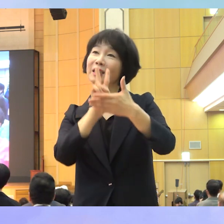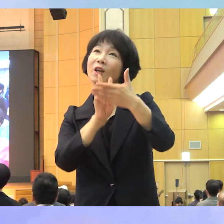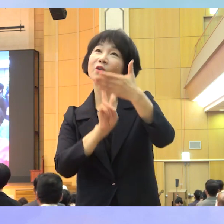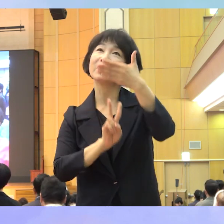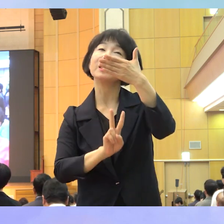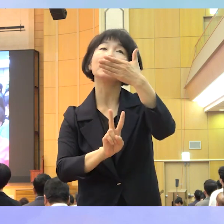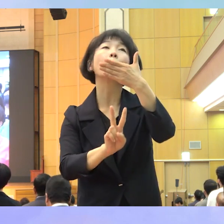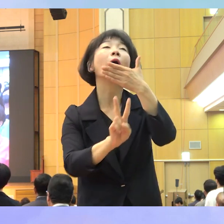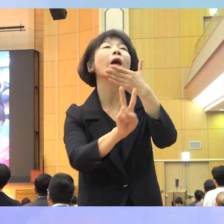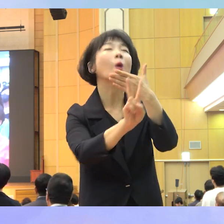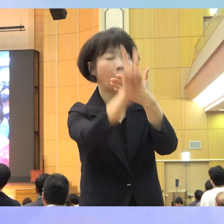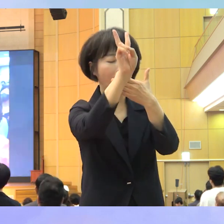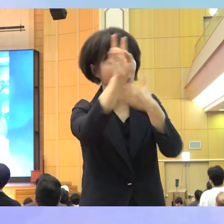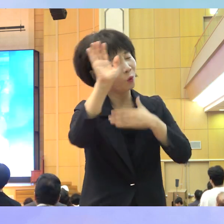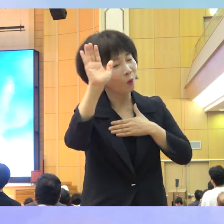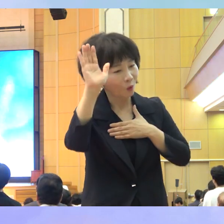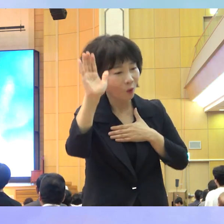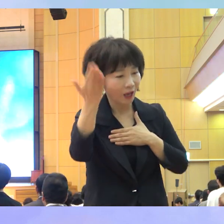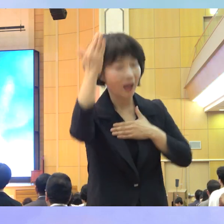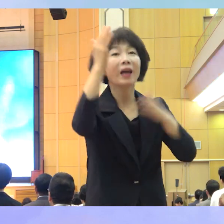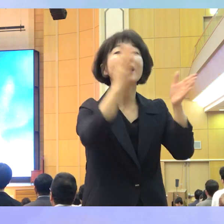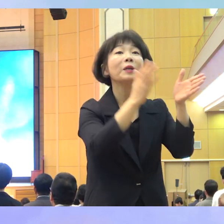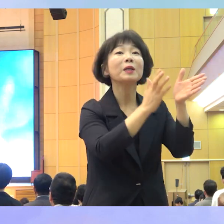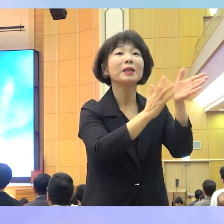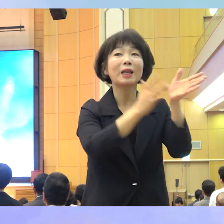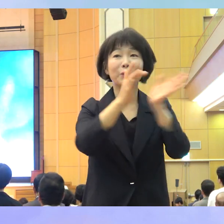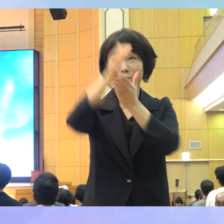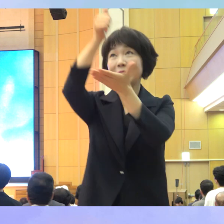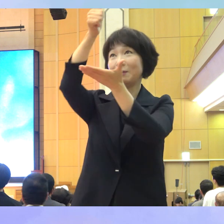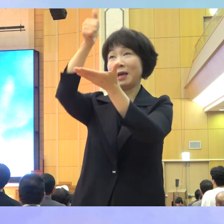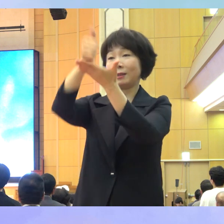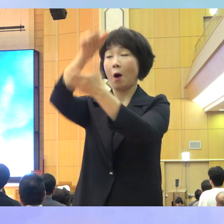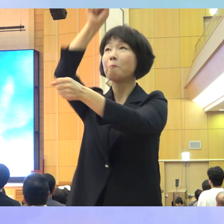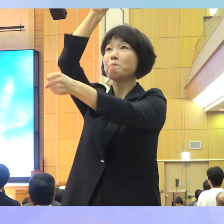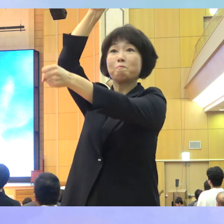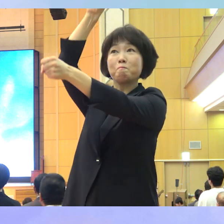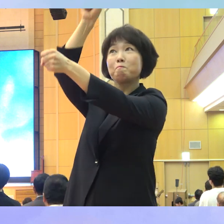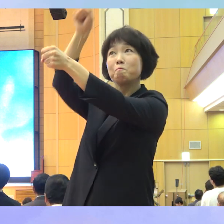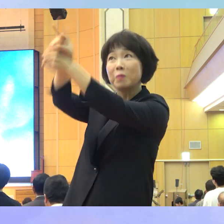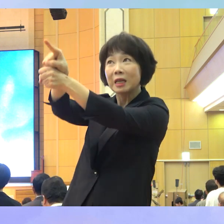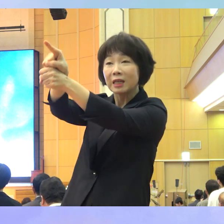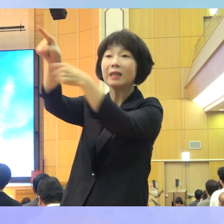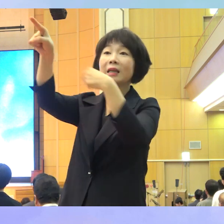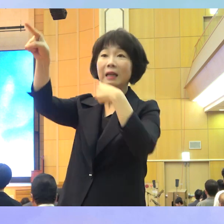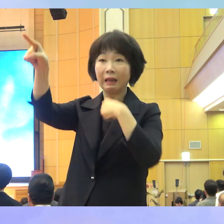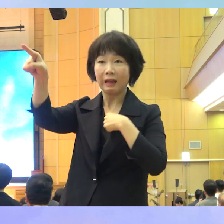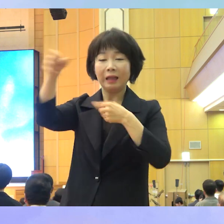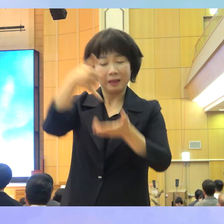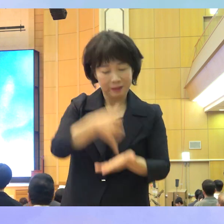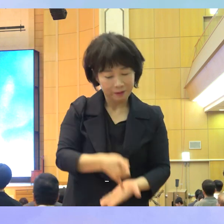나의 비전이 되고 예수님의 성품이